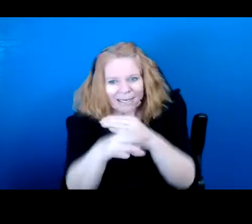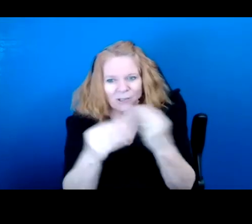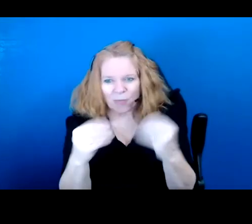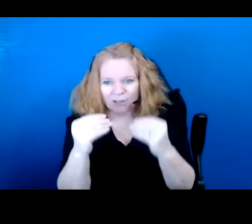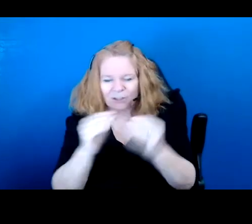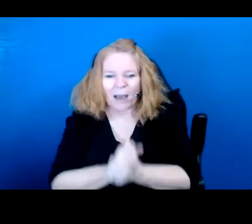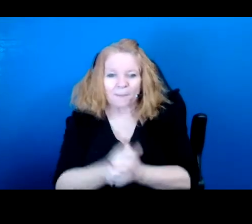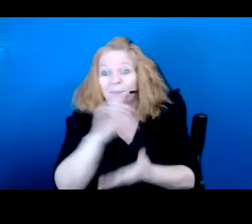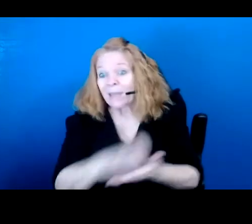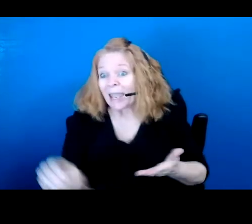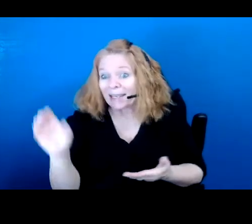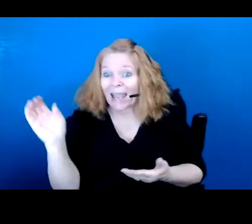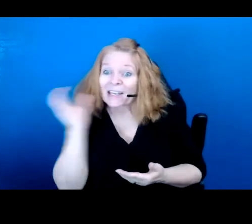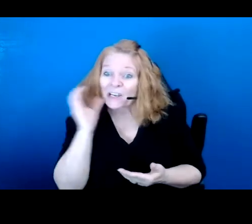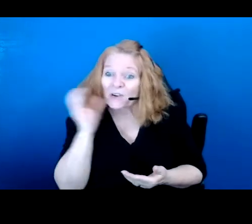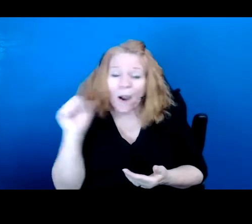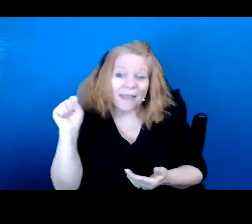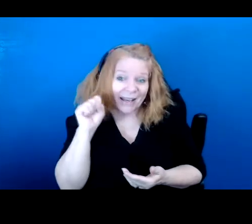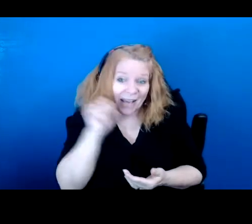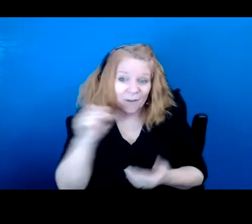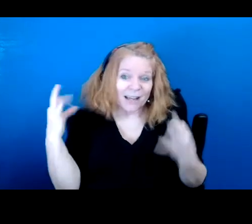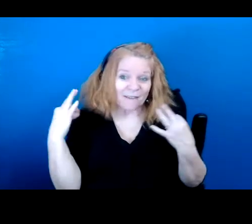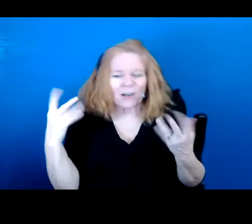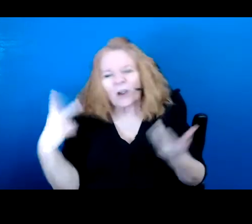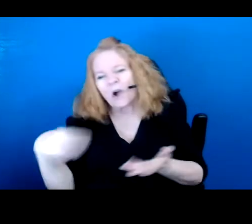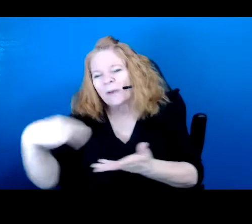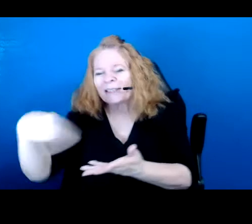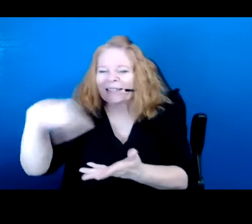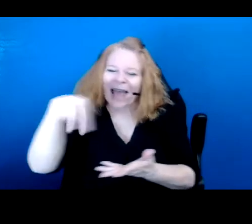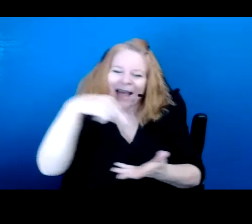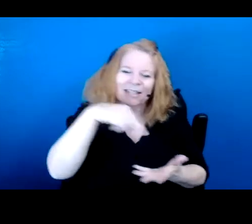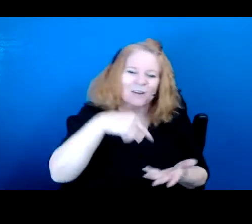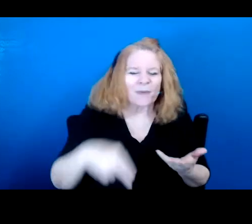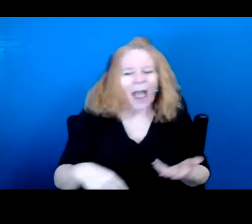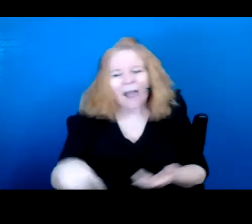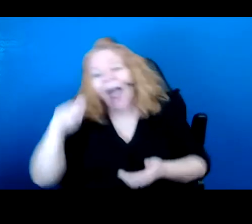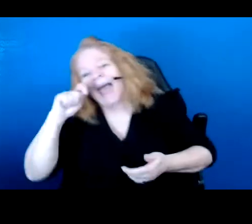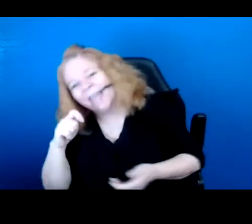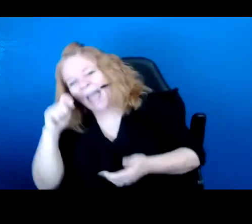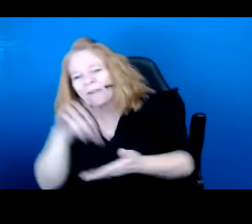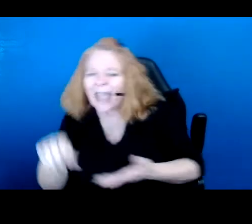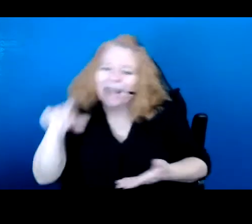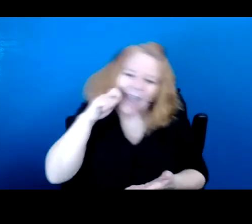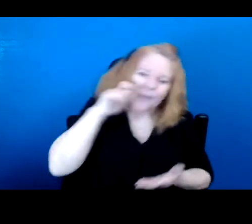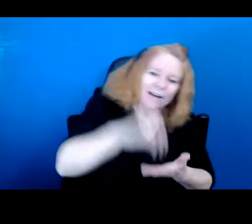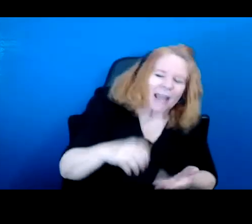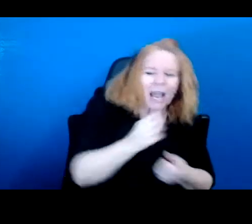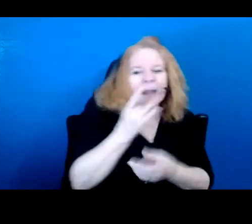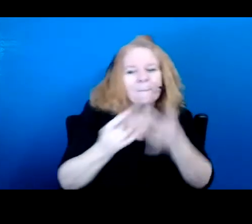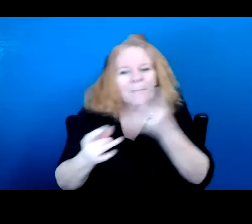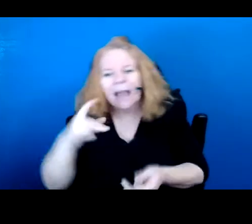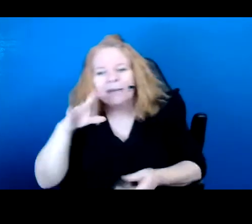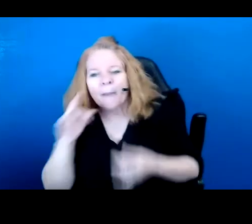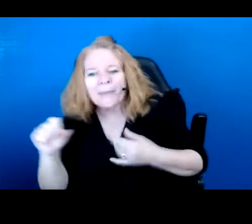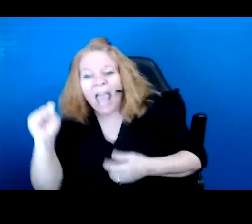y xavi y marc martín fueron corriendo entrar a la tienda dijeron comenzaron a cantar la canción